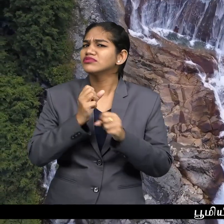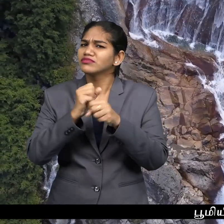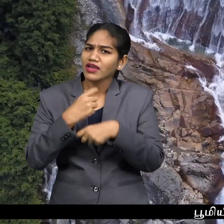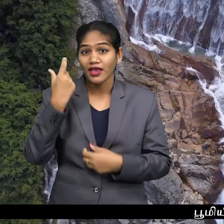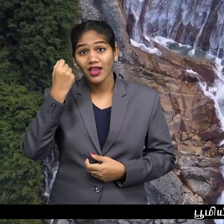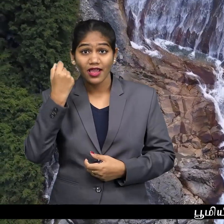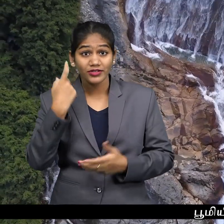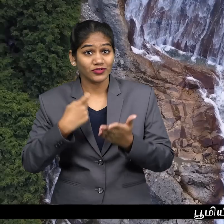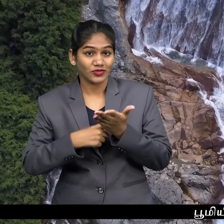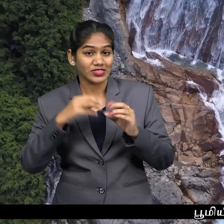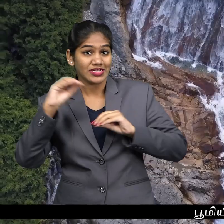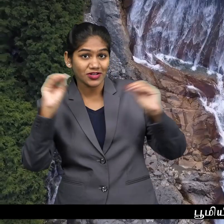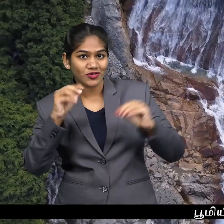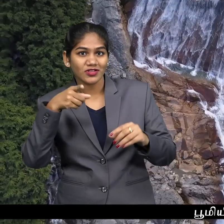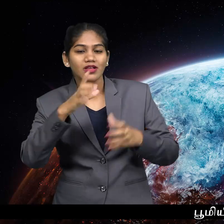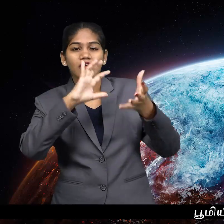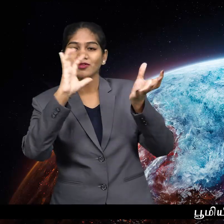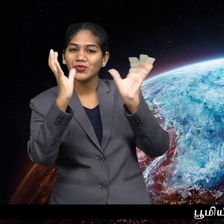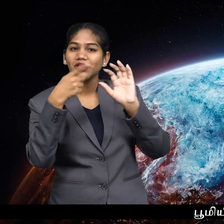பூமியில் உள்ள வளங்கள்